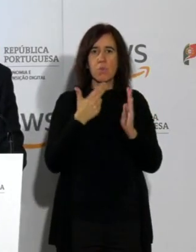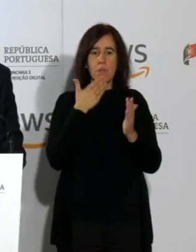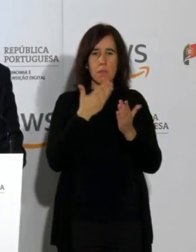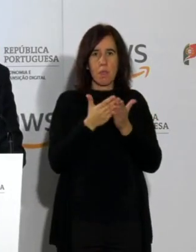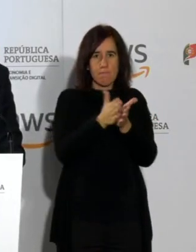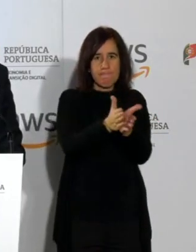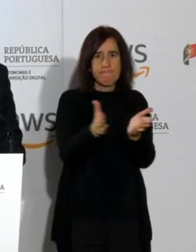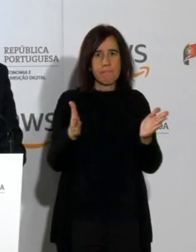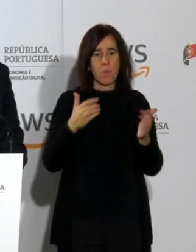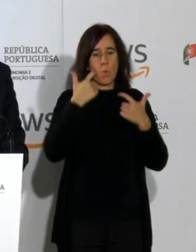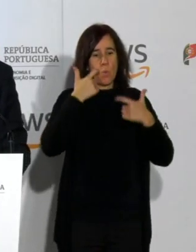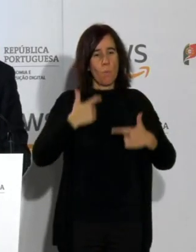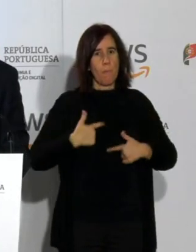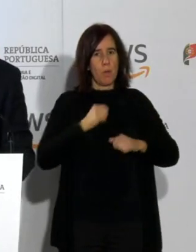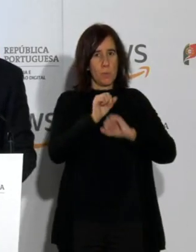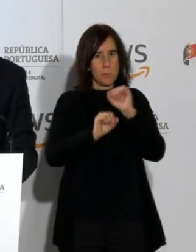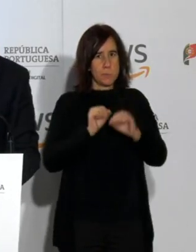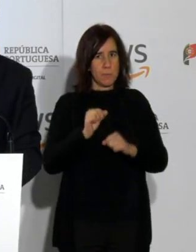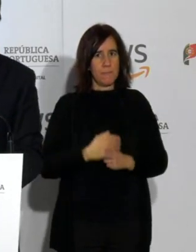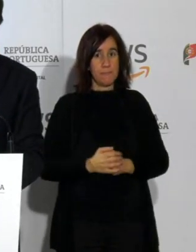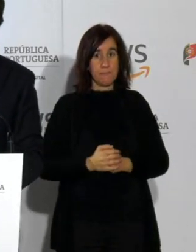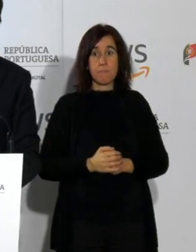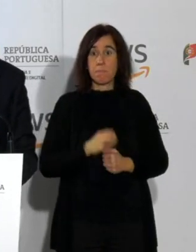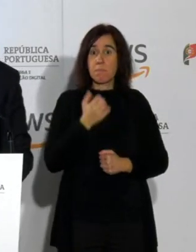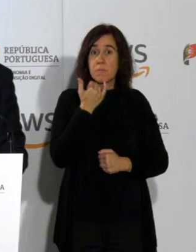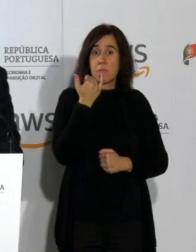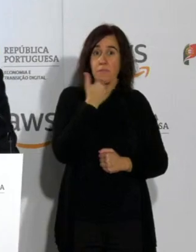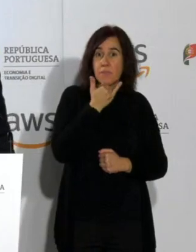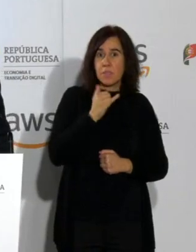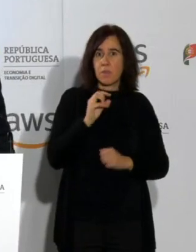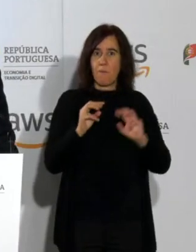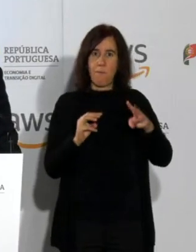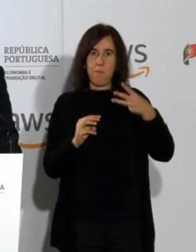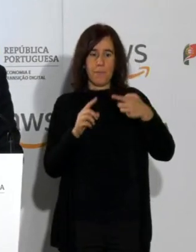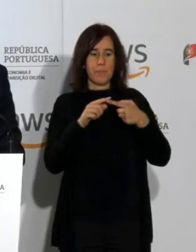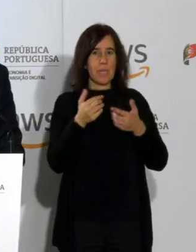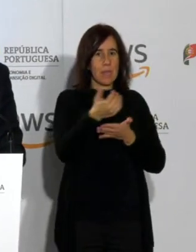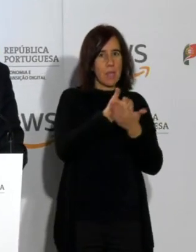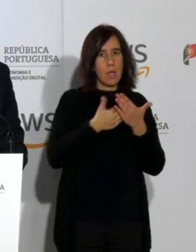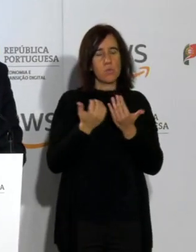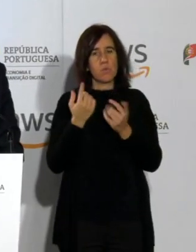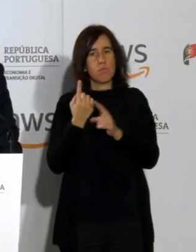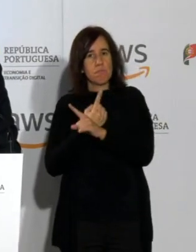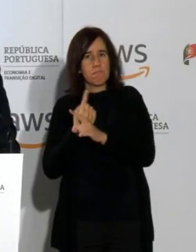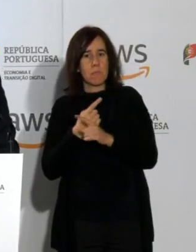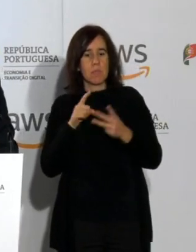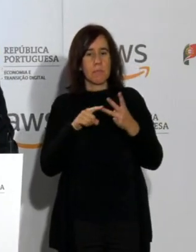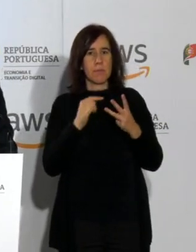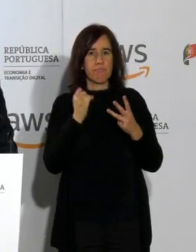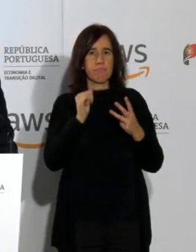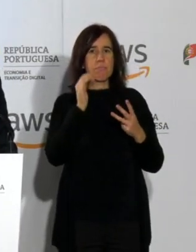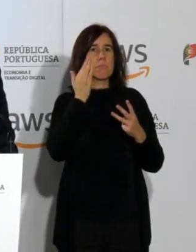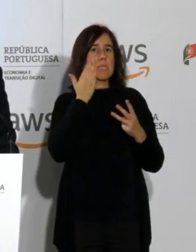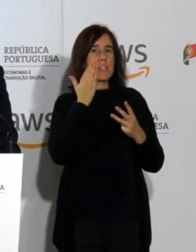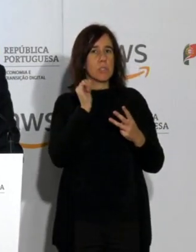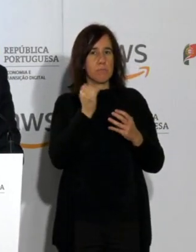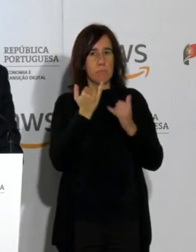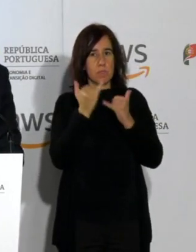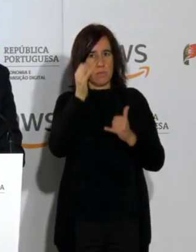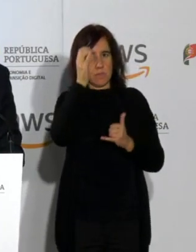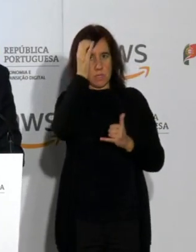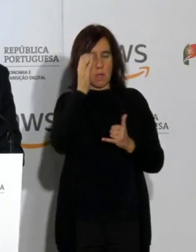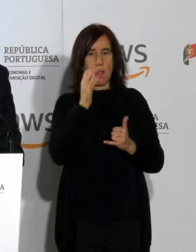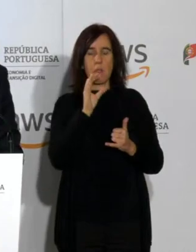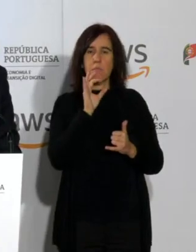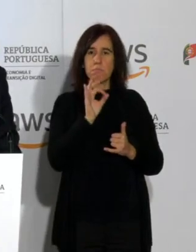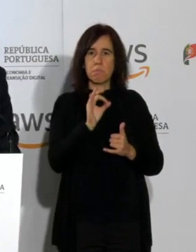a capacidade humana. Esta feliz conjugação de três fatores, dados, computação e algoritmos de inteligência artificial, tem na